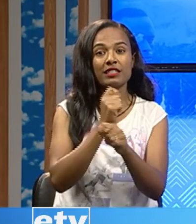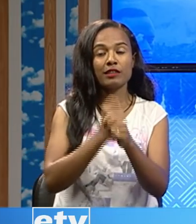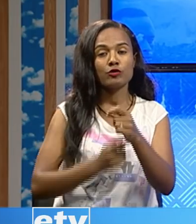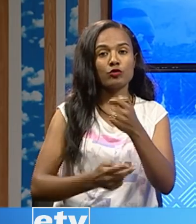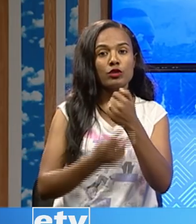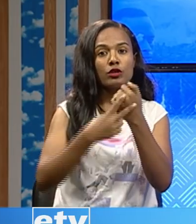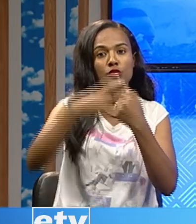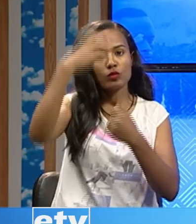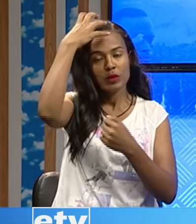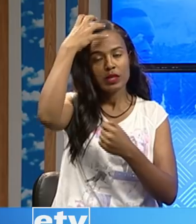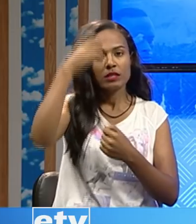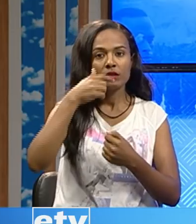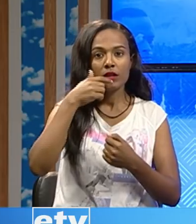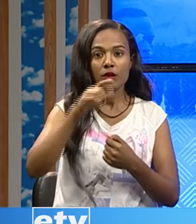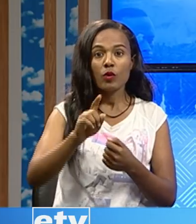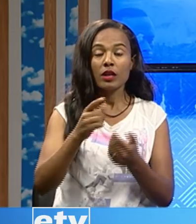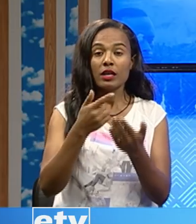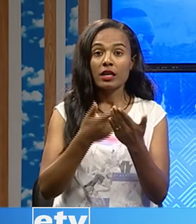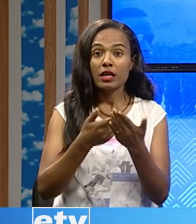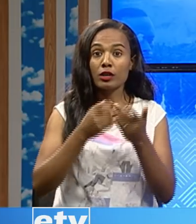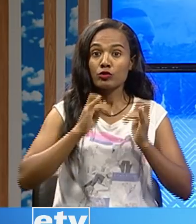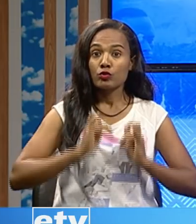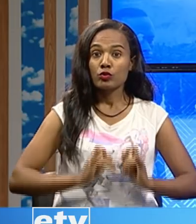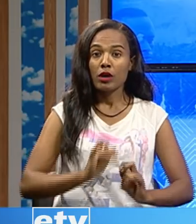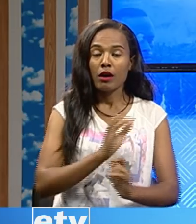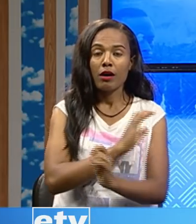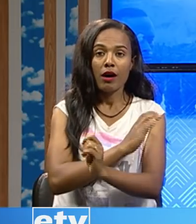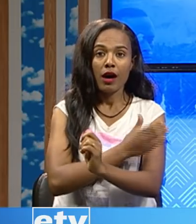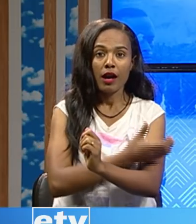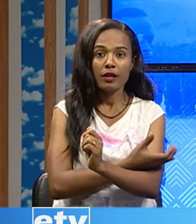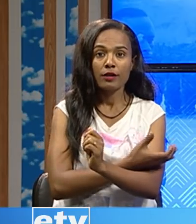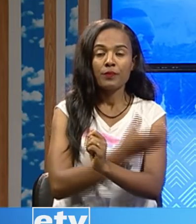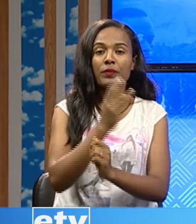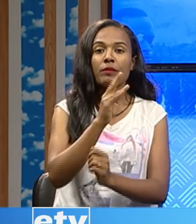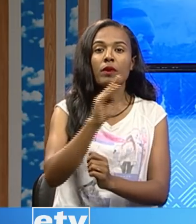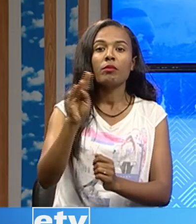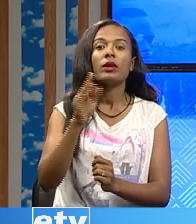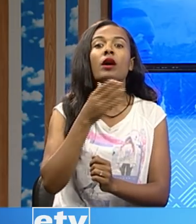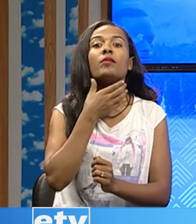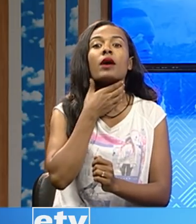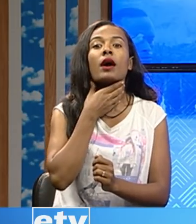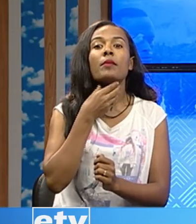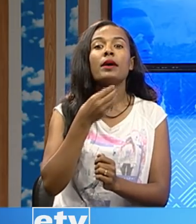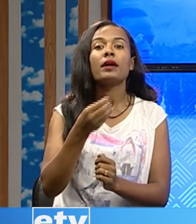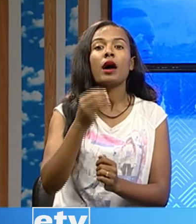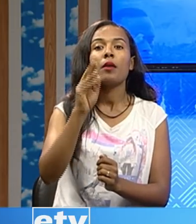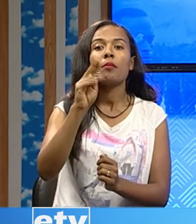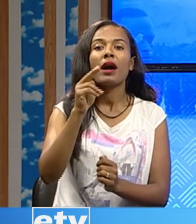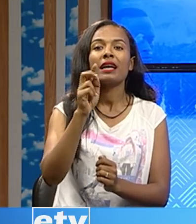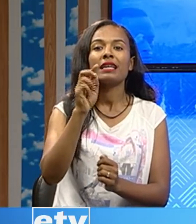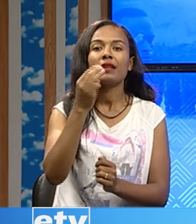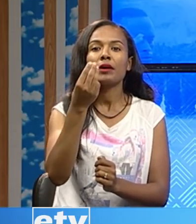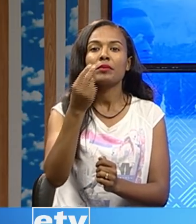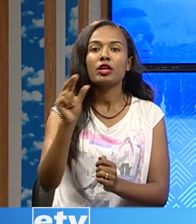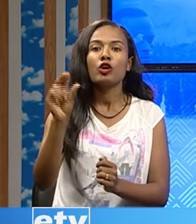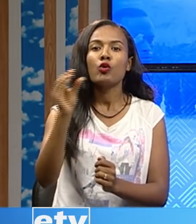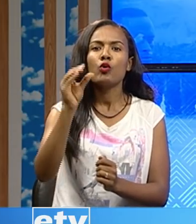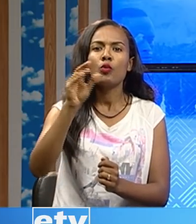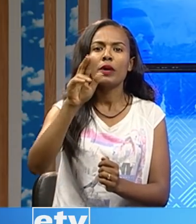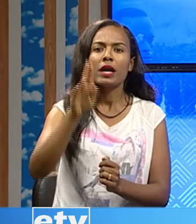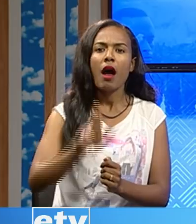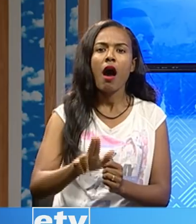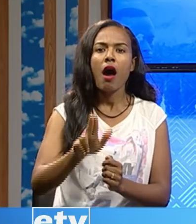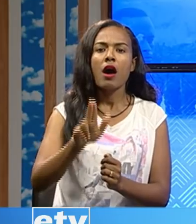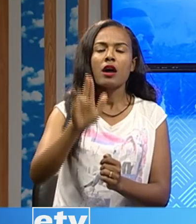እንዲቆጠቡ መንግስት አሳስቧል። ይሄ ጁንታ ኃይል በምዕራቡ አማራ በተለይም በማይጠብሪ በሁመራ ግንባር